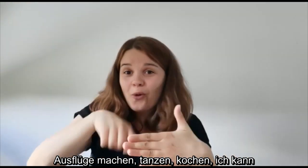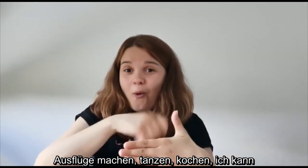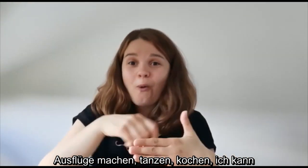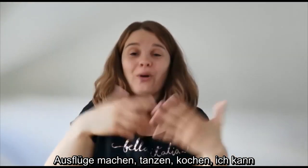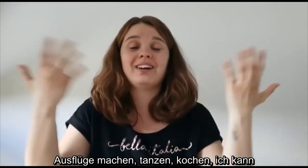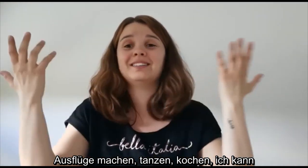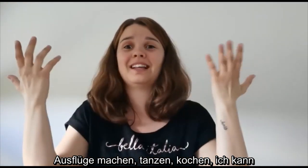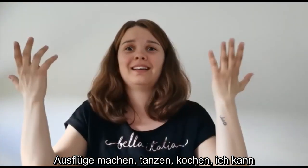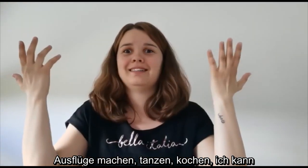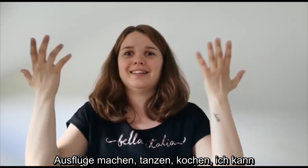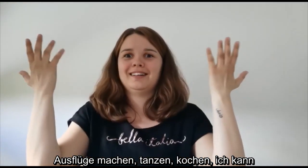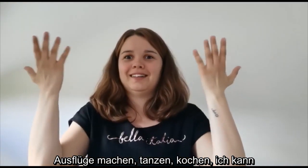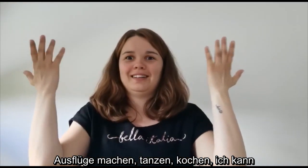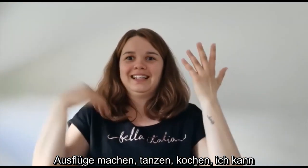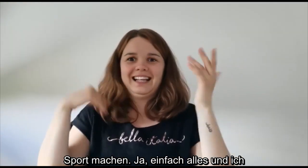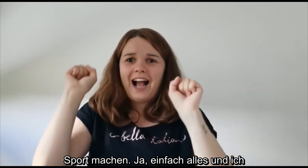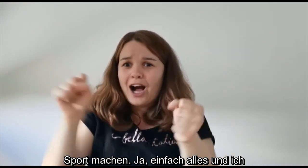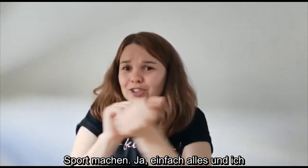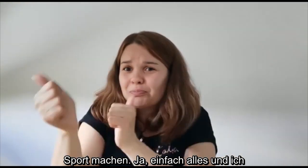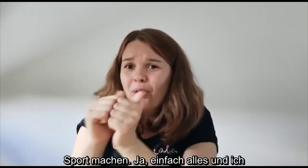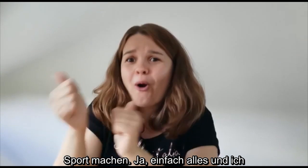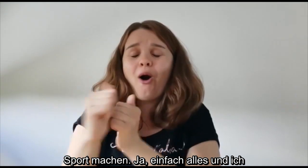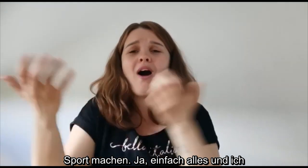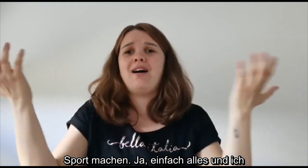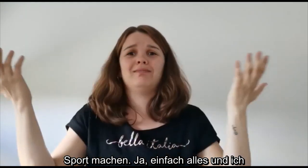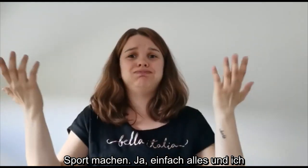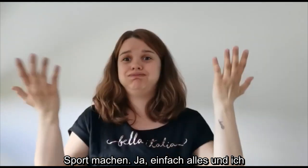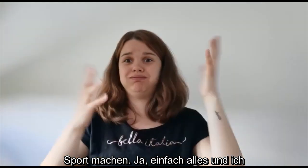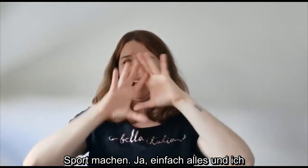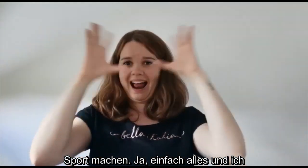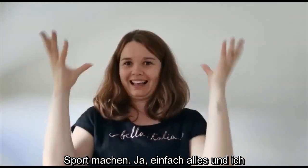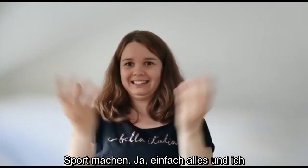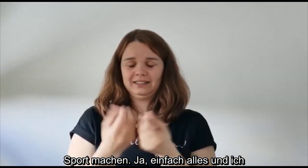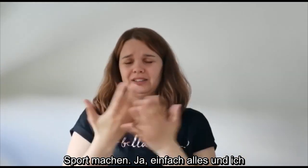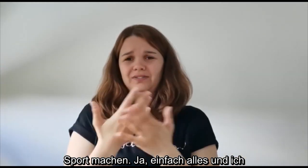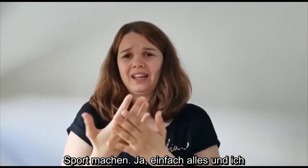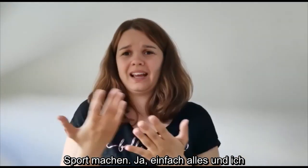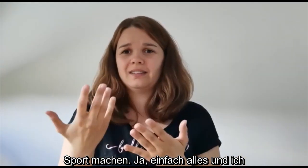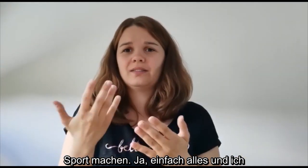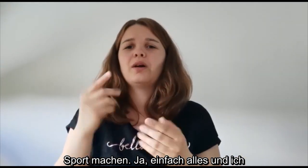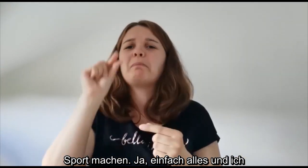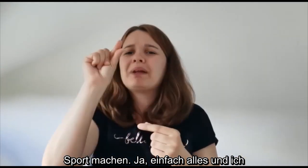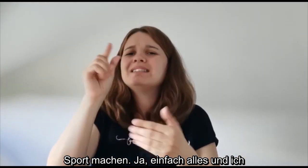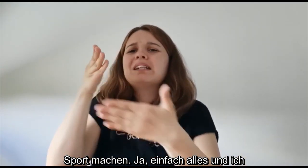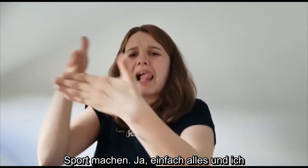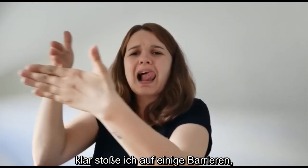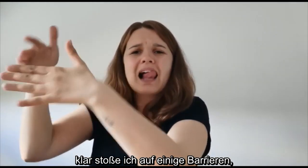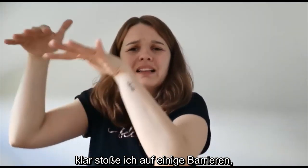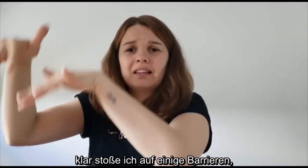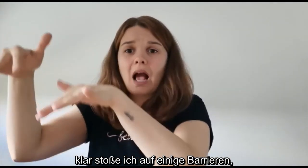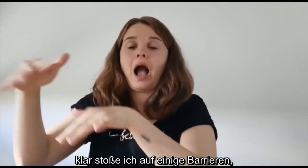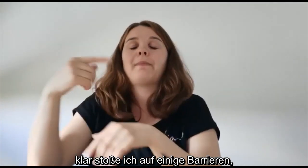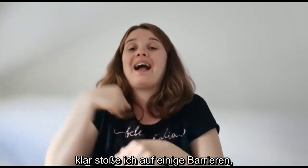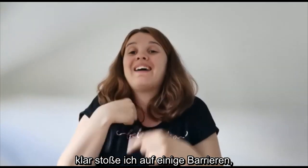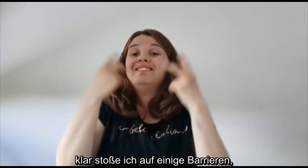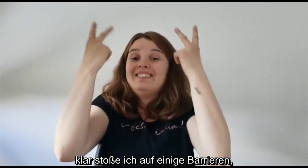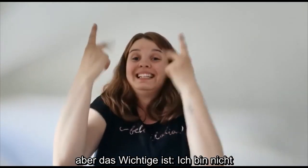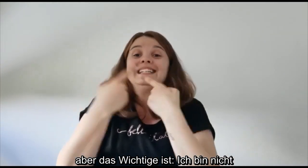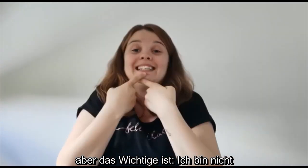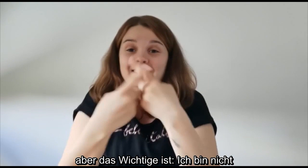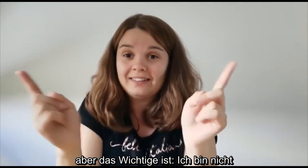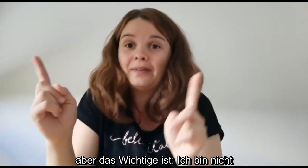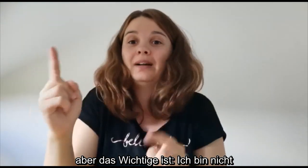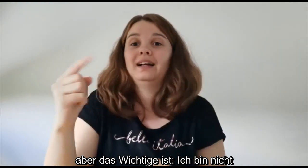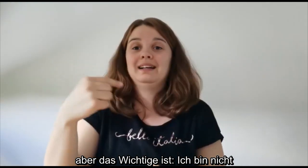Kochen Ich kann Sport machen Ja einfach alles Und klar stoße ich auf einige